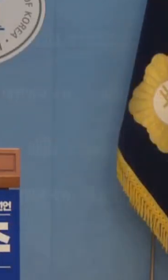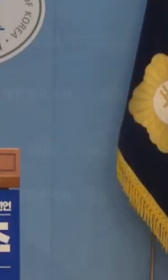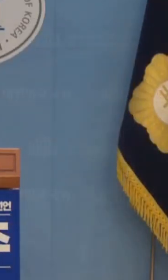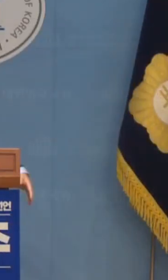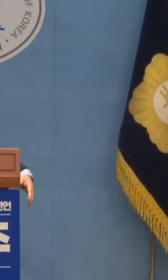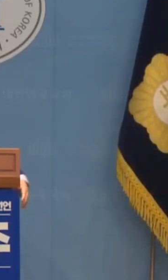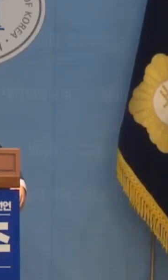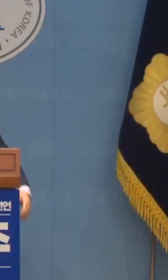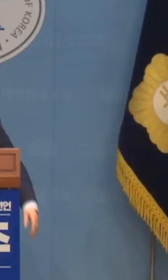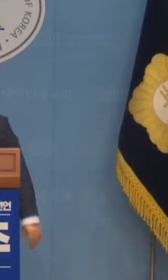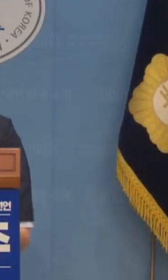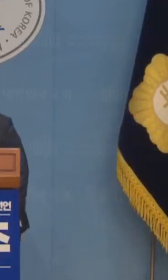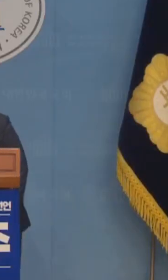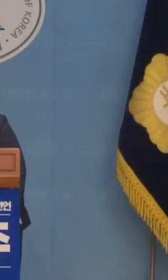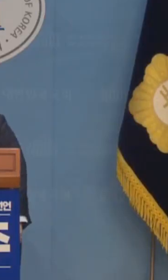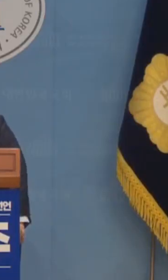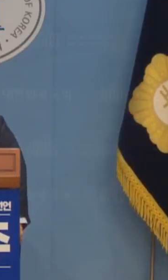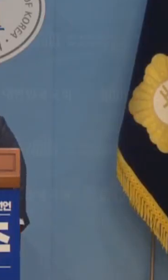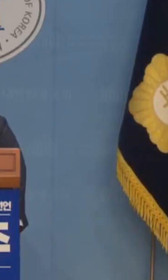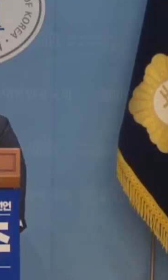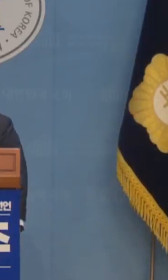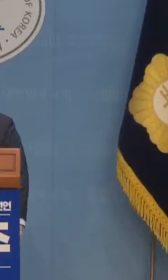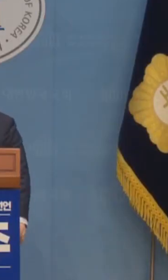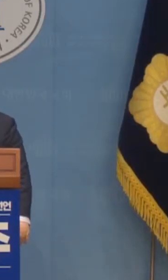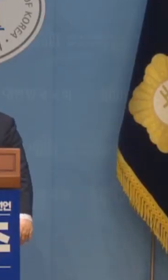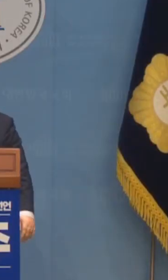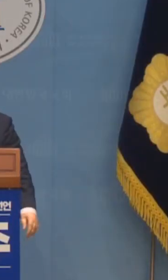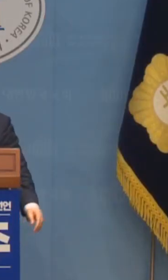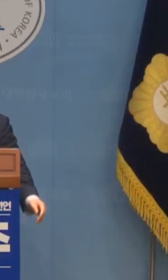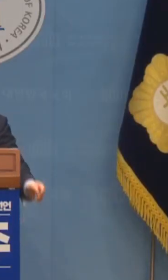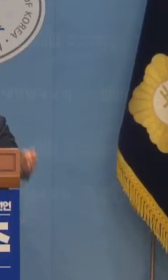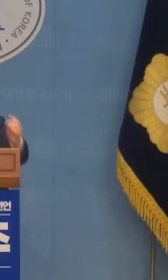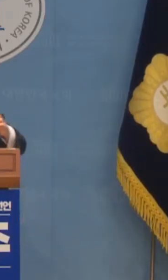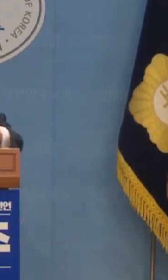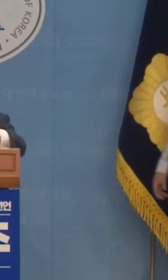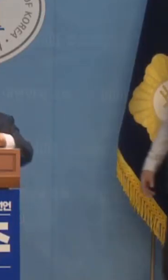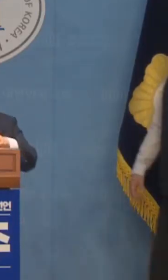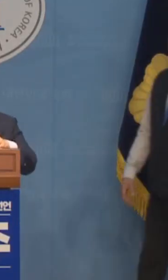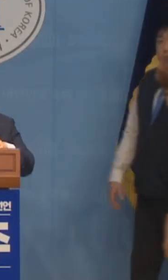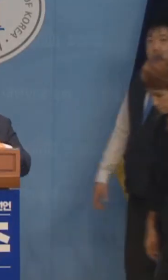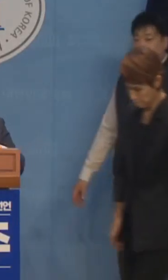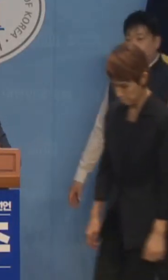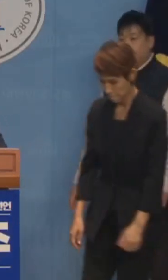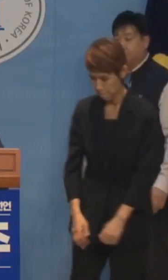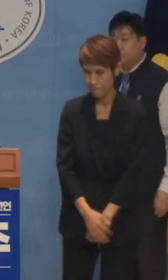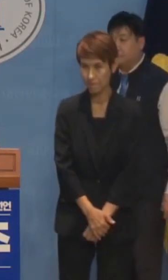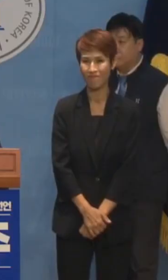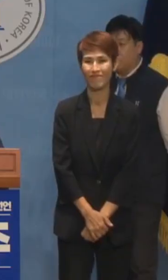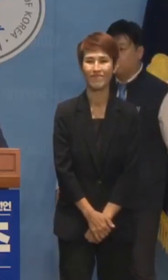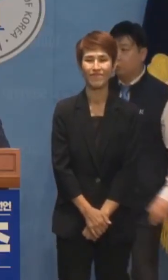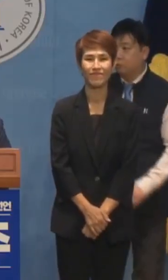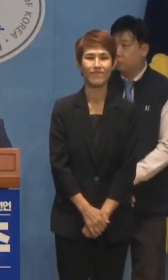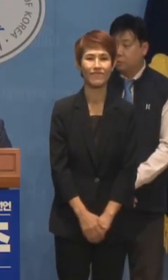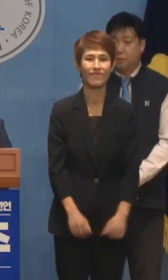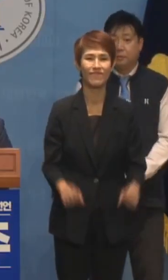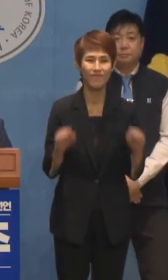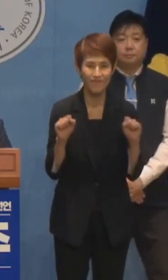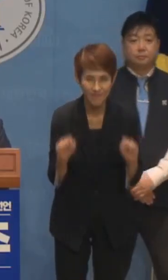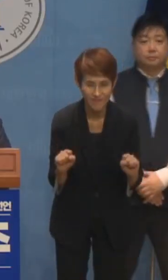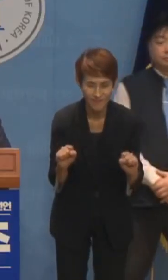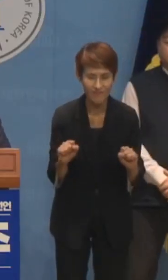자, 뒤로 쓰시고요. 은주 씨, 일로 오시고. 네.